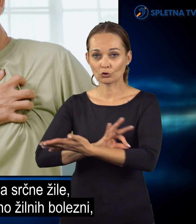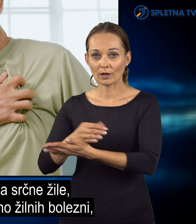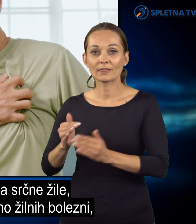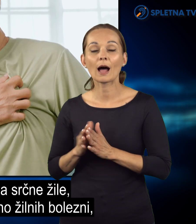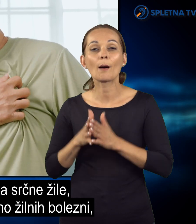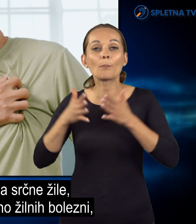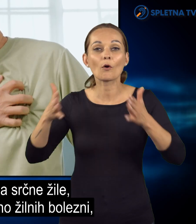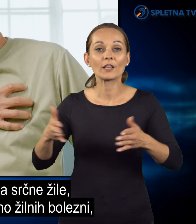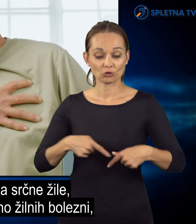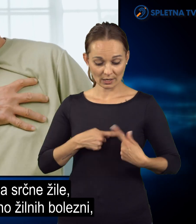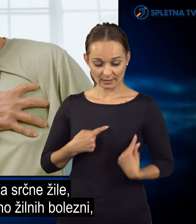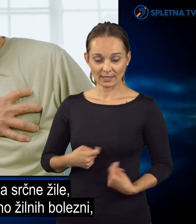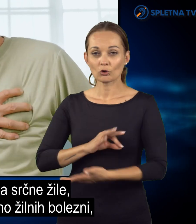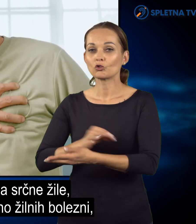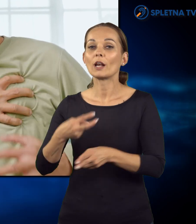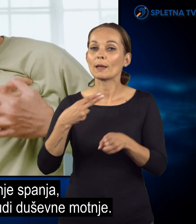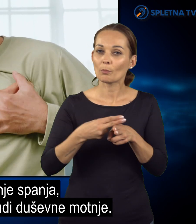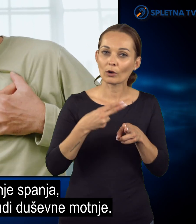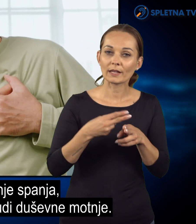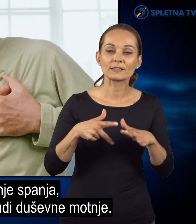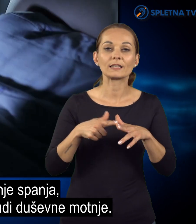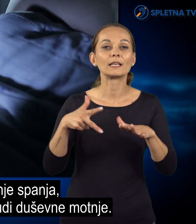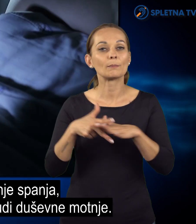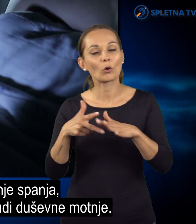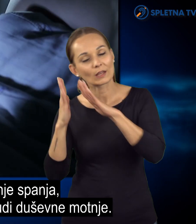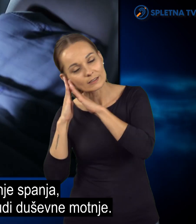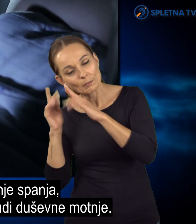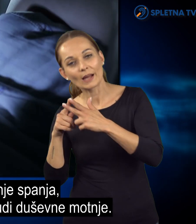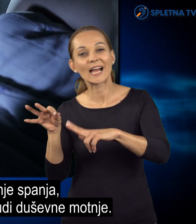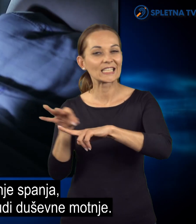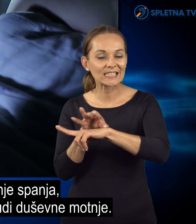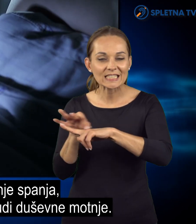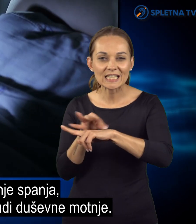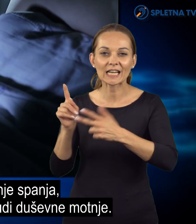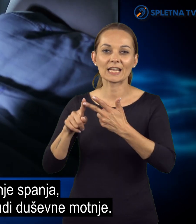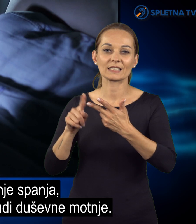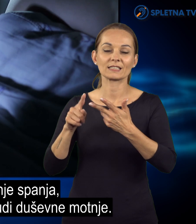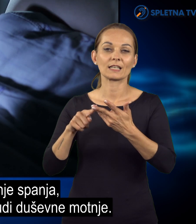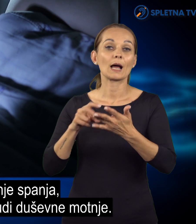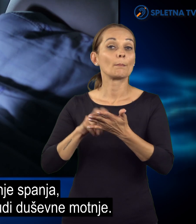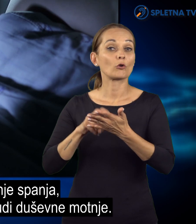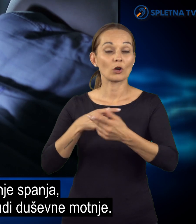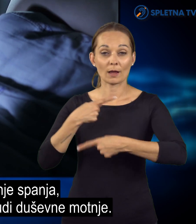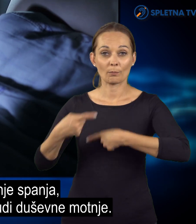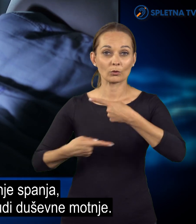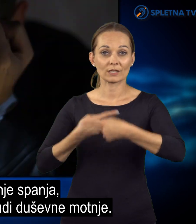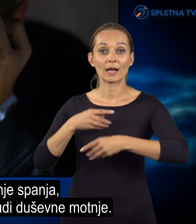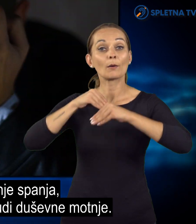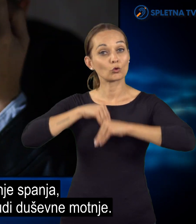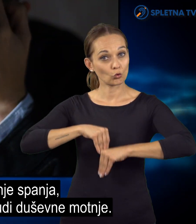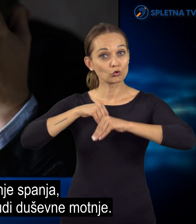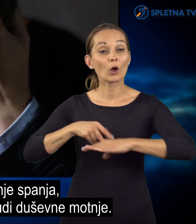žile, na povečanje srčno-žilnih bolezni, tudi na motnje spanja, stres in potem posledično